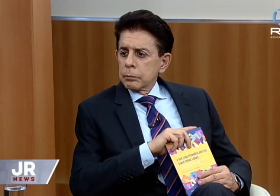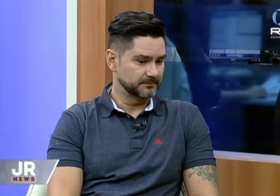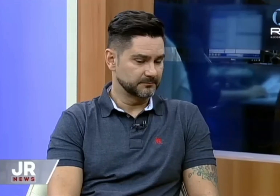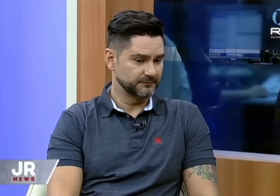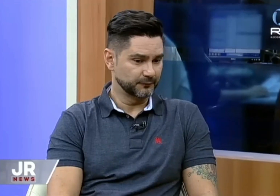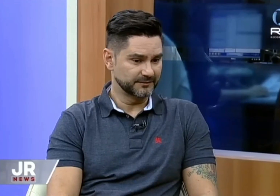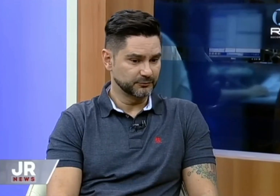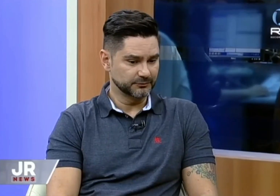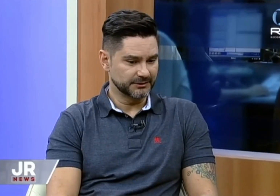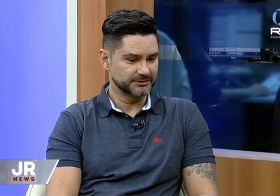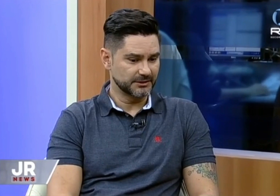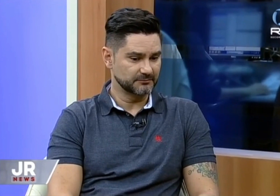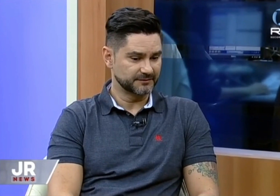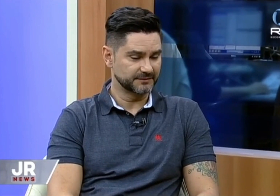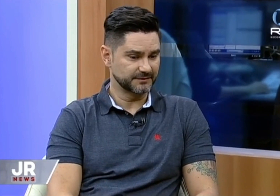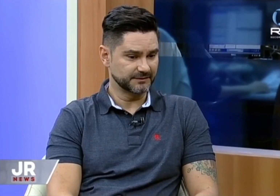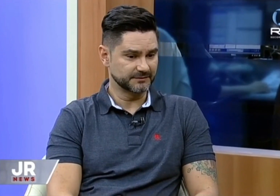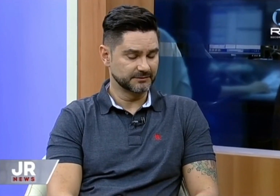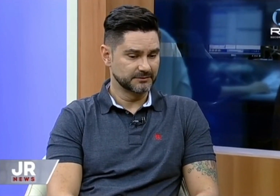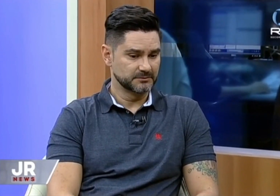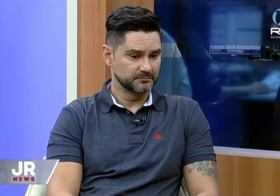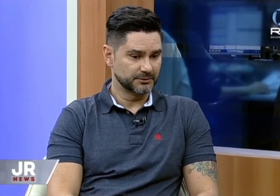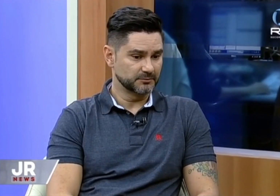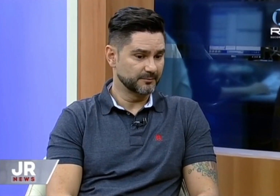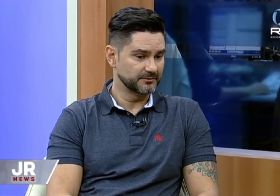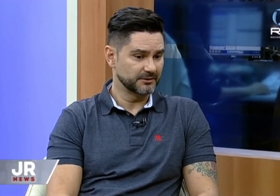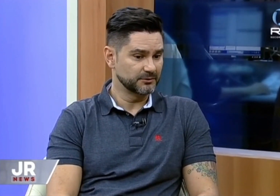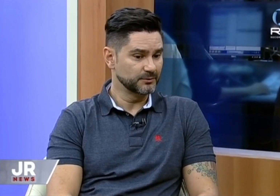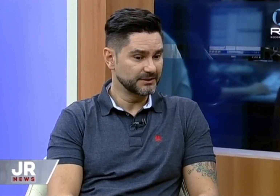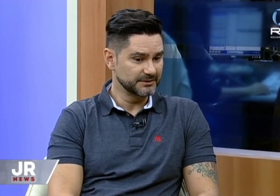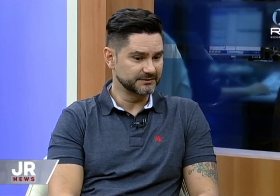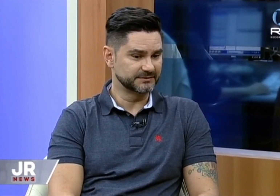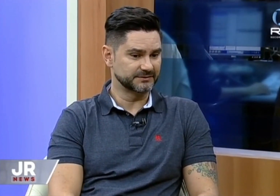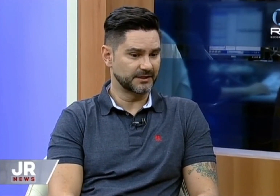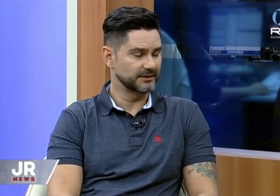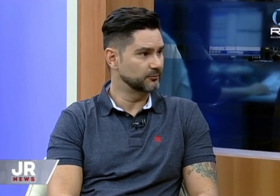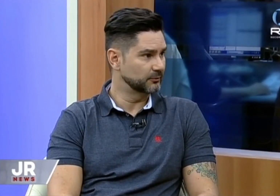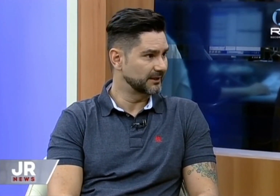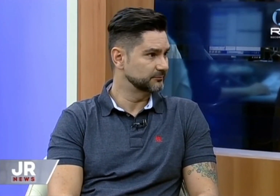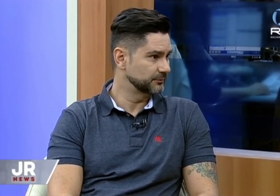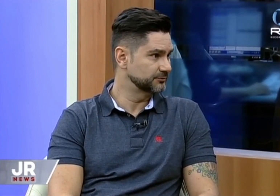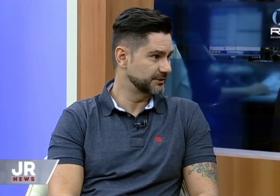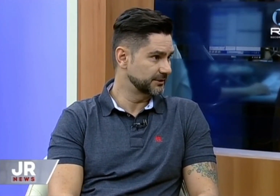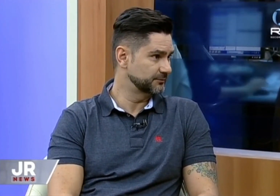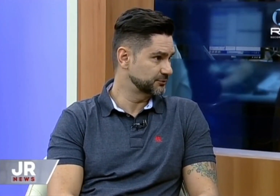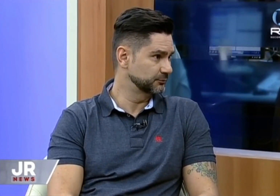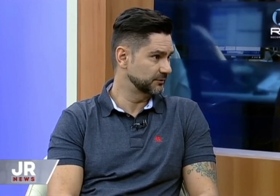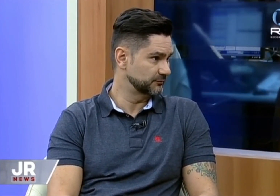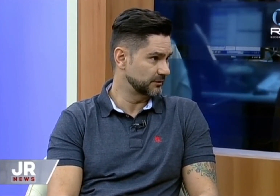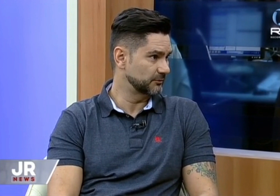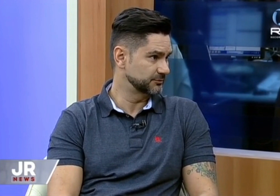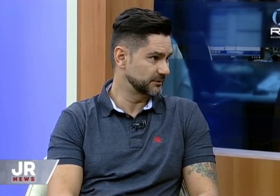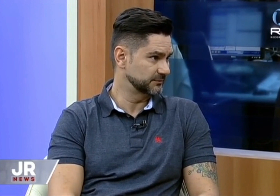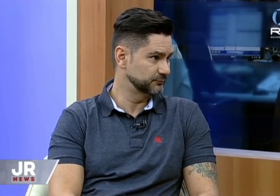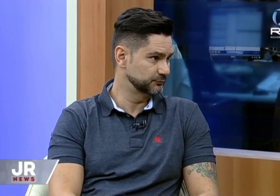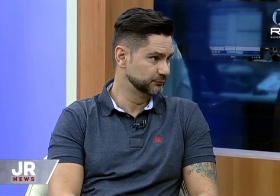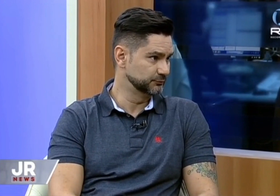uma influência muito grande da língua francesa, porque no momento em que o INES é inaugurado no Rio de Janeiro, o Instituto Nacional de Educação dos